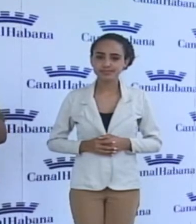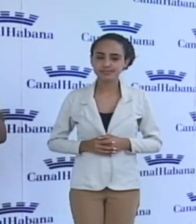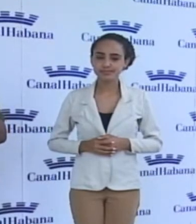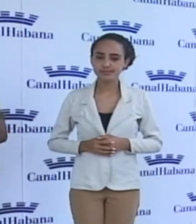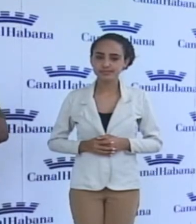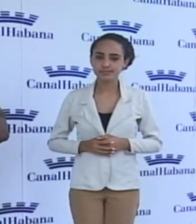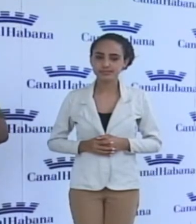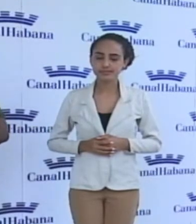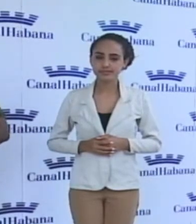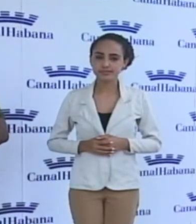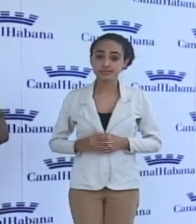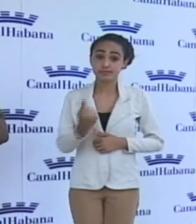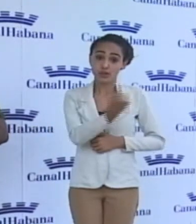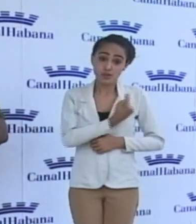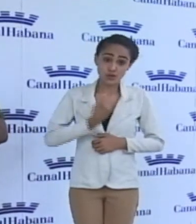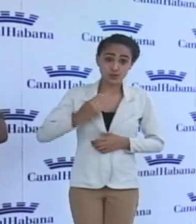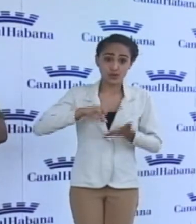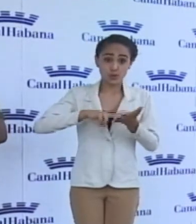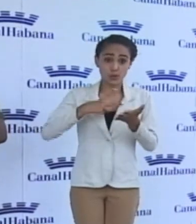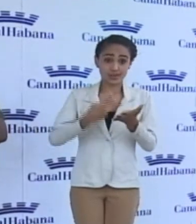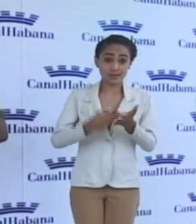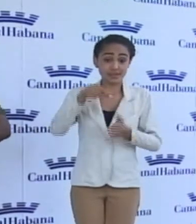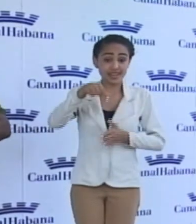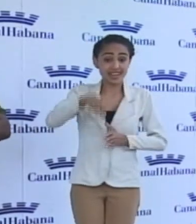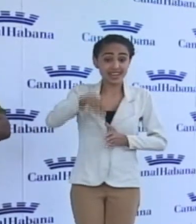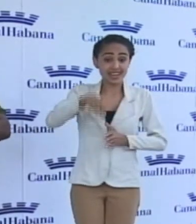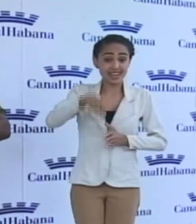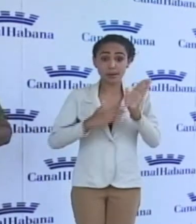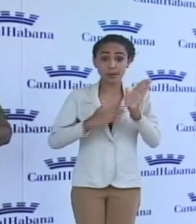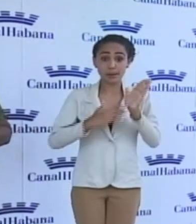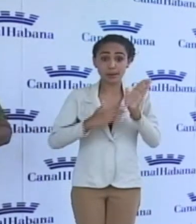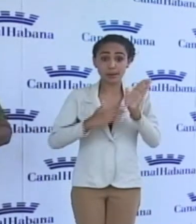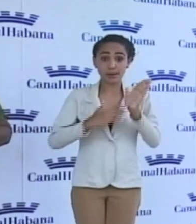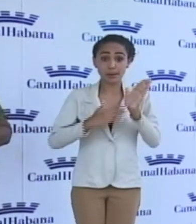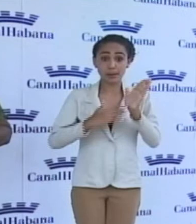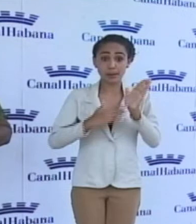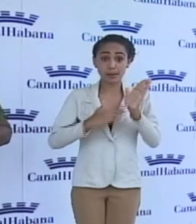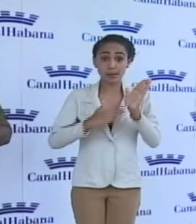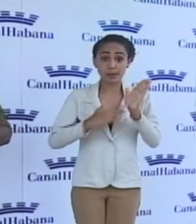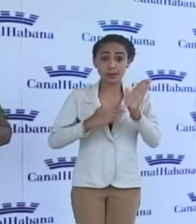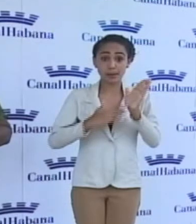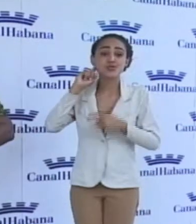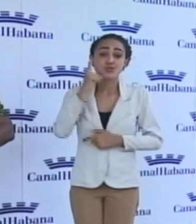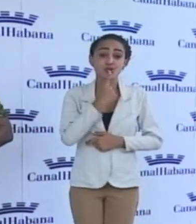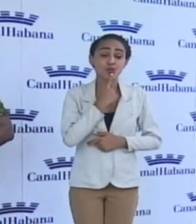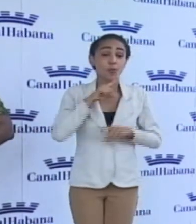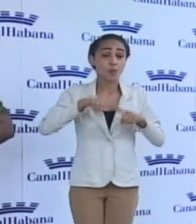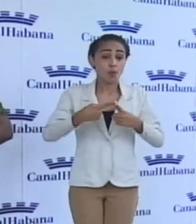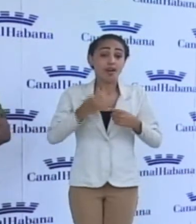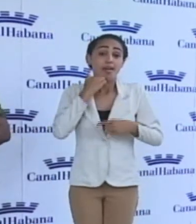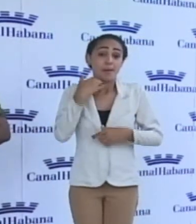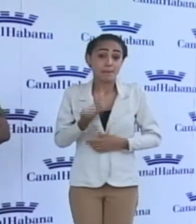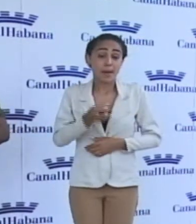Con relación a nosotros los intérpretes, en este mes, que es un mes importantísimo para la Asociación de Sordos, porque además de celebrarse el 23